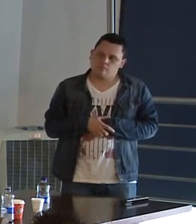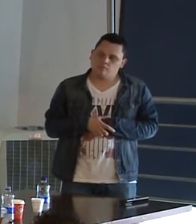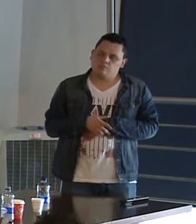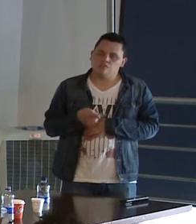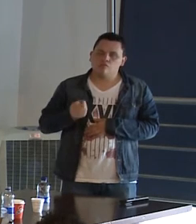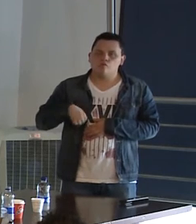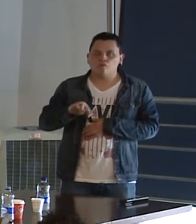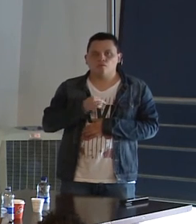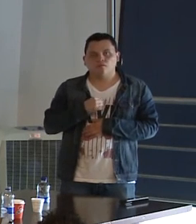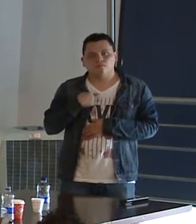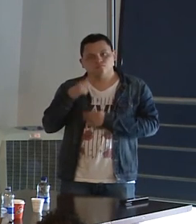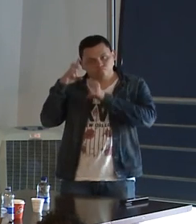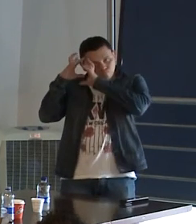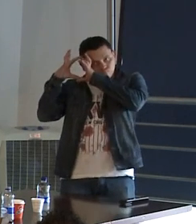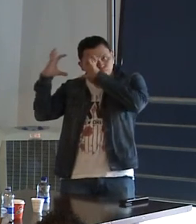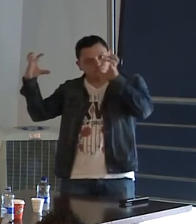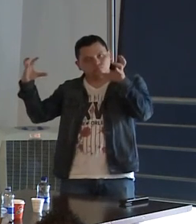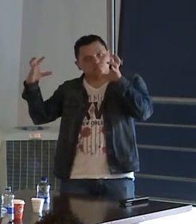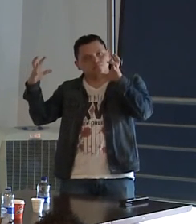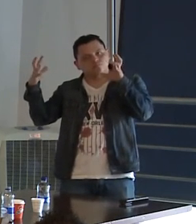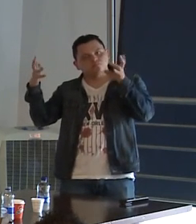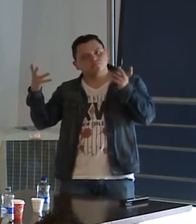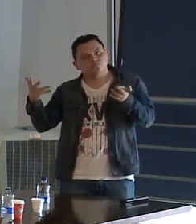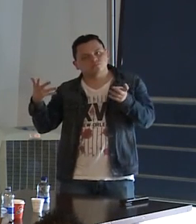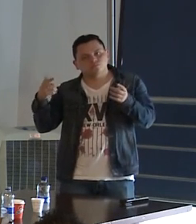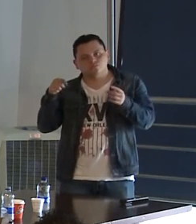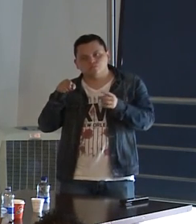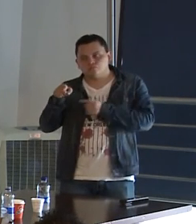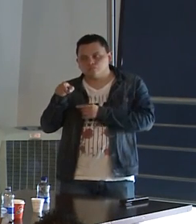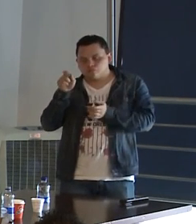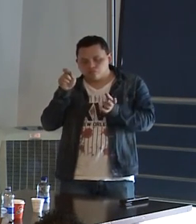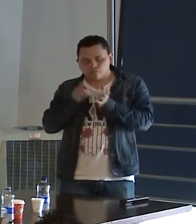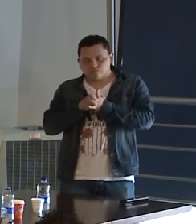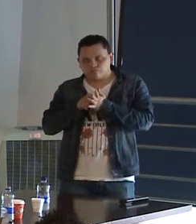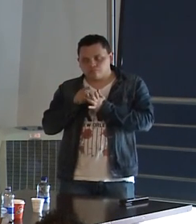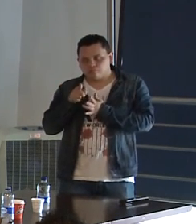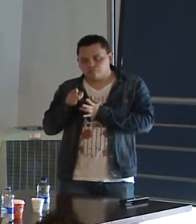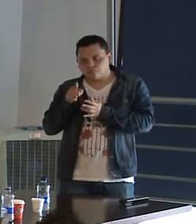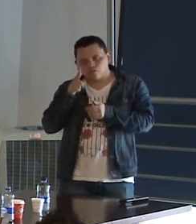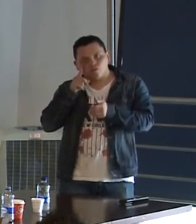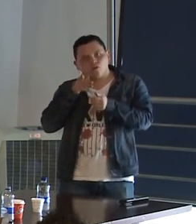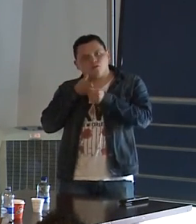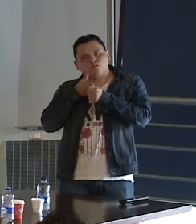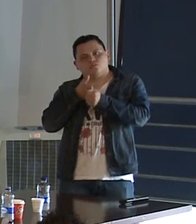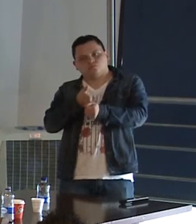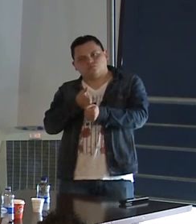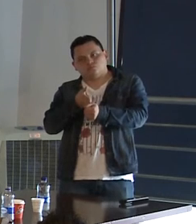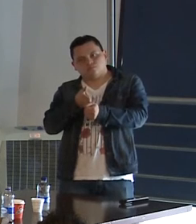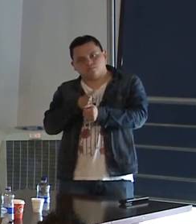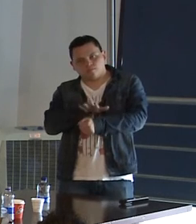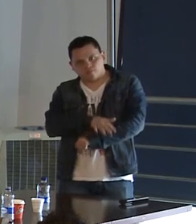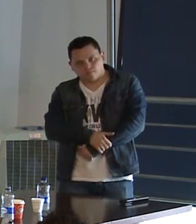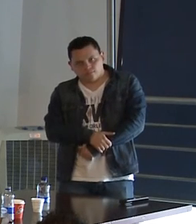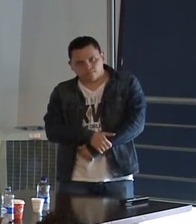nuestros sueños son unos puntos en el horizonte. Es